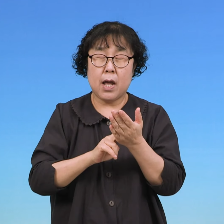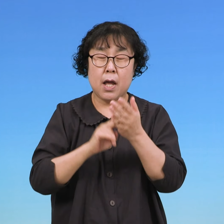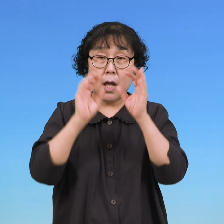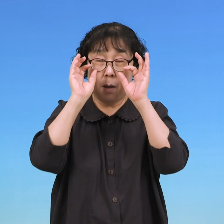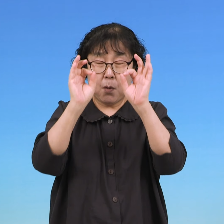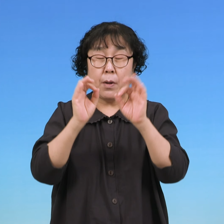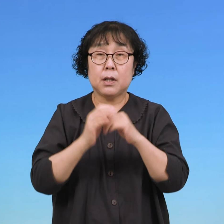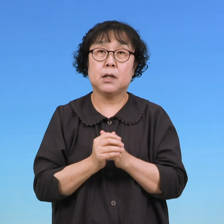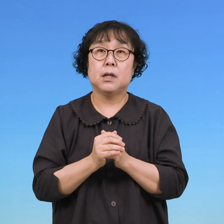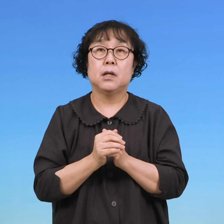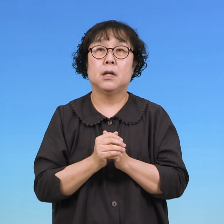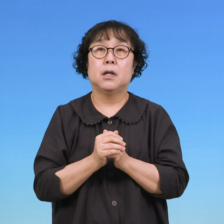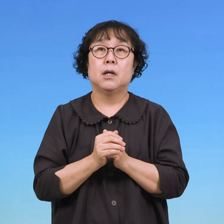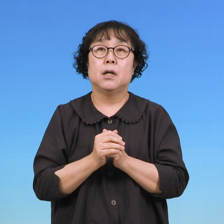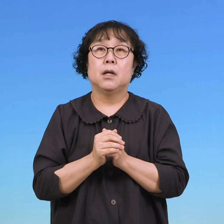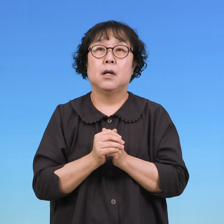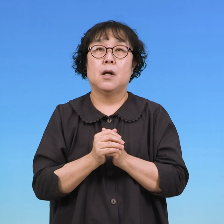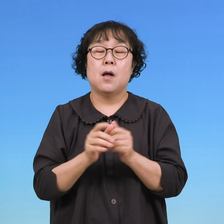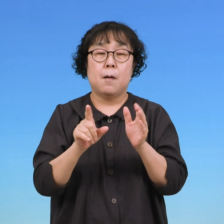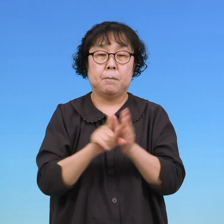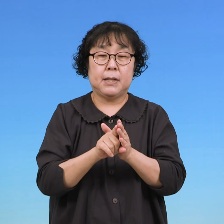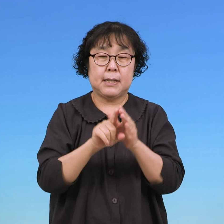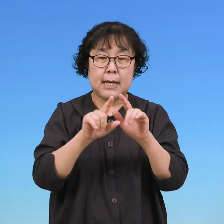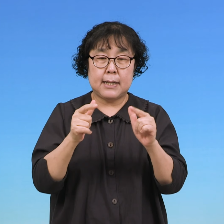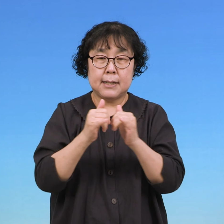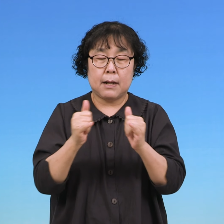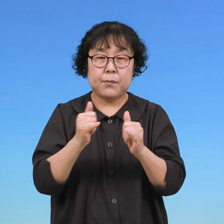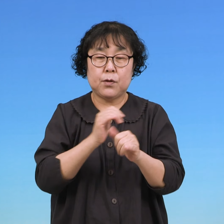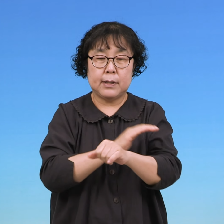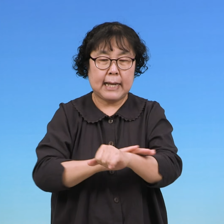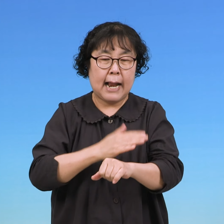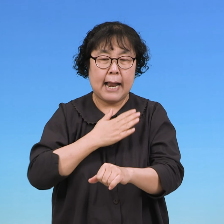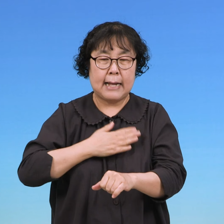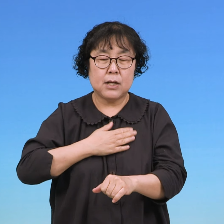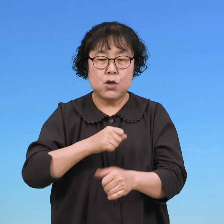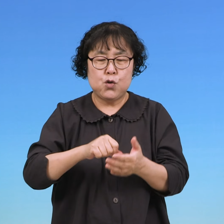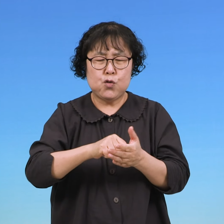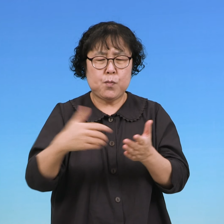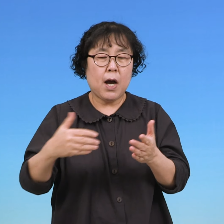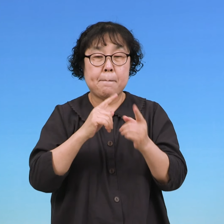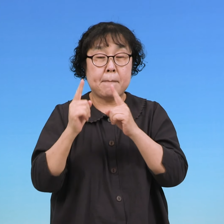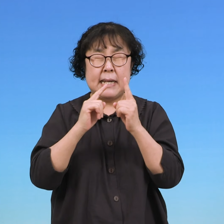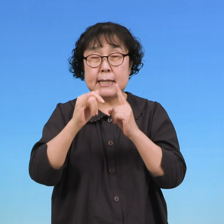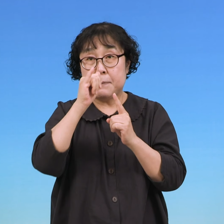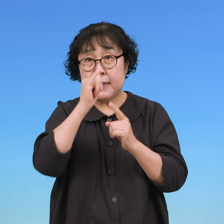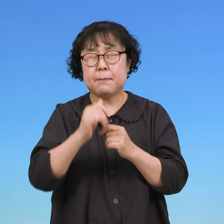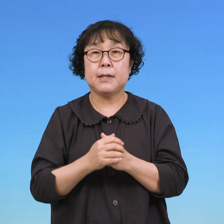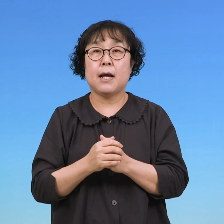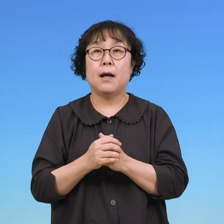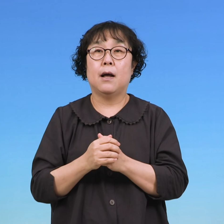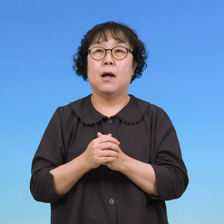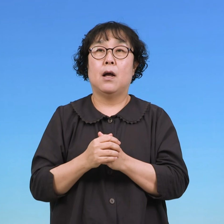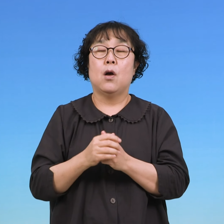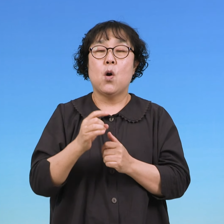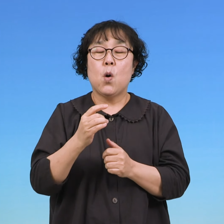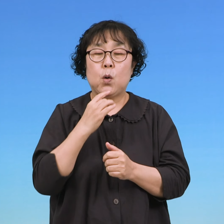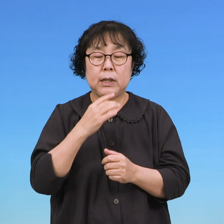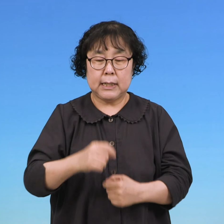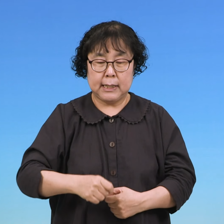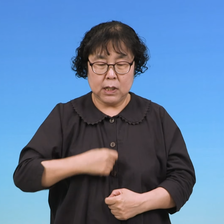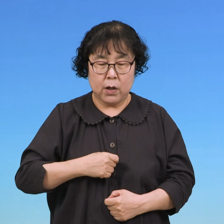제일 유명한 말씀 하나를 꼽으라 그러면 뭐 안 믿는 사람도 다 알 지경입니다. 여러분, 유명한 이 말씀 아시죠? 아모스 5장